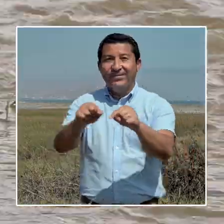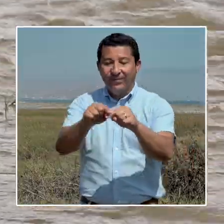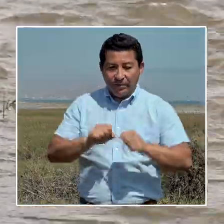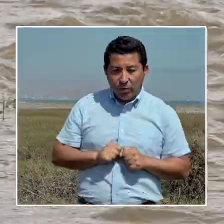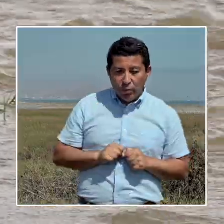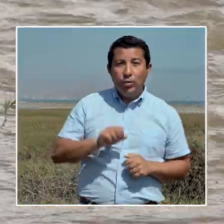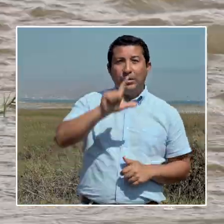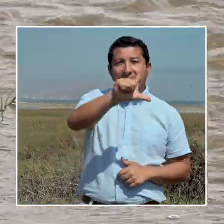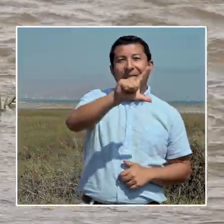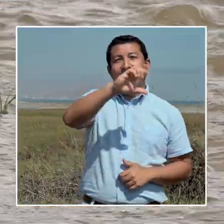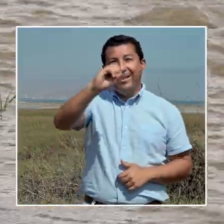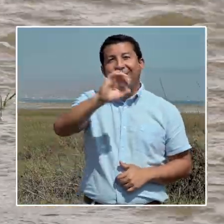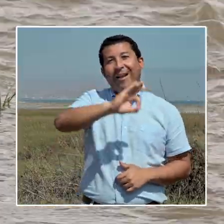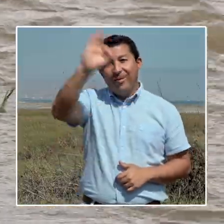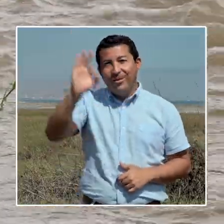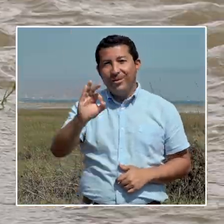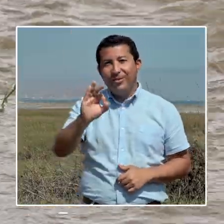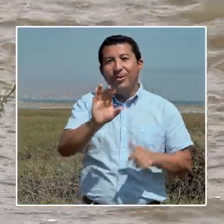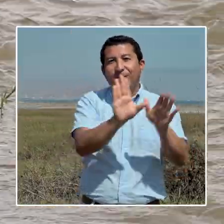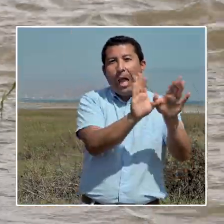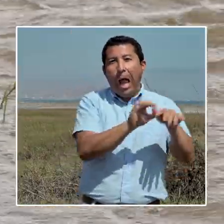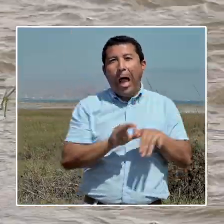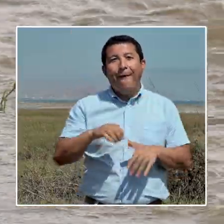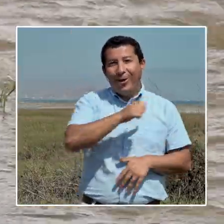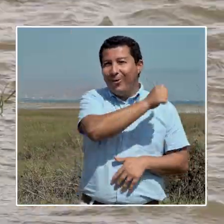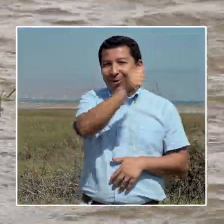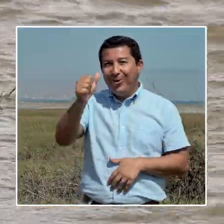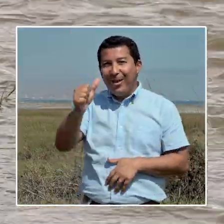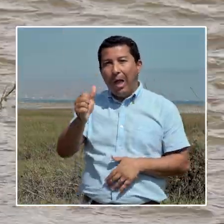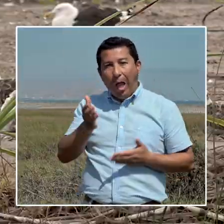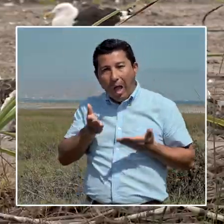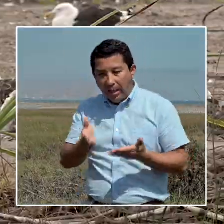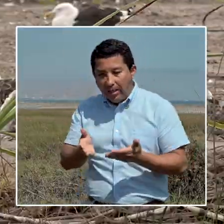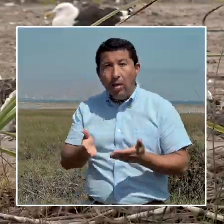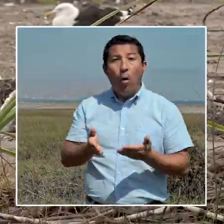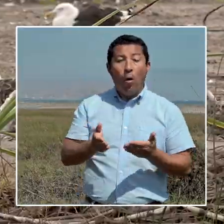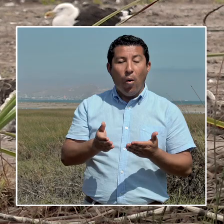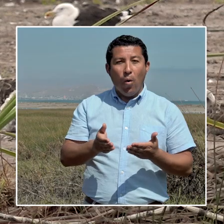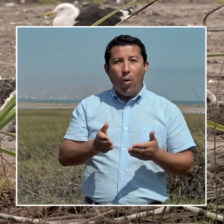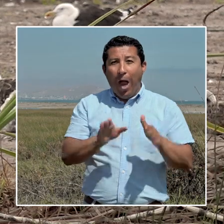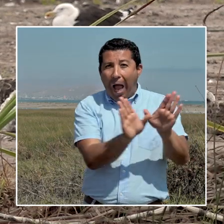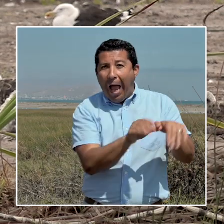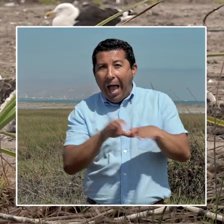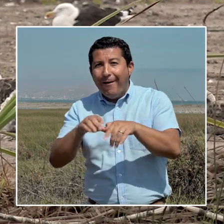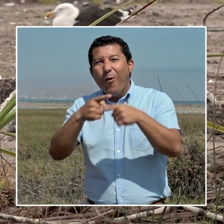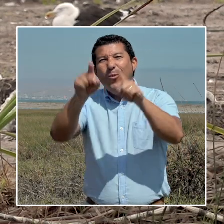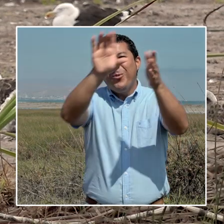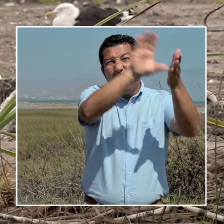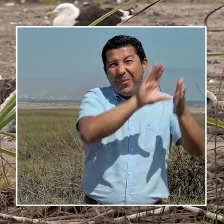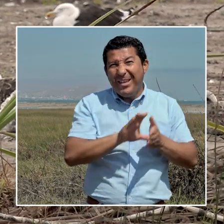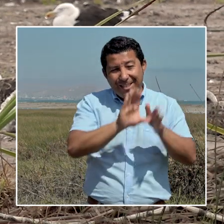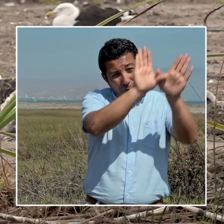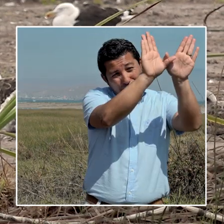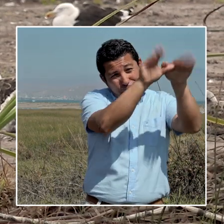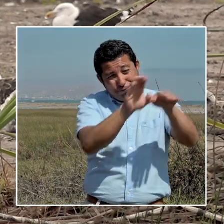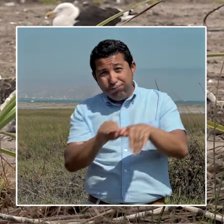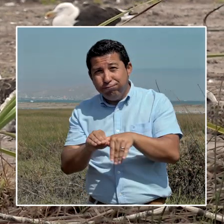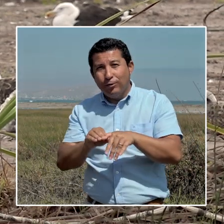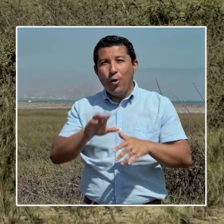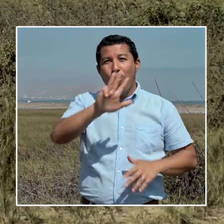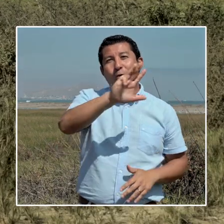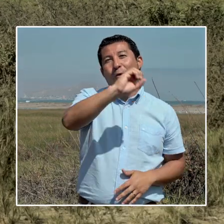se concentra el 70% del total de aves y el 90% de las migratorias